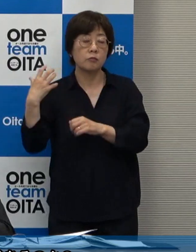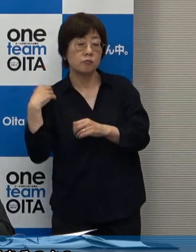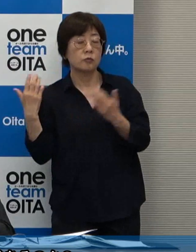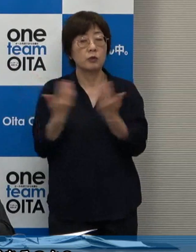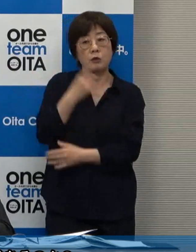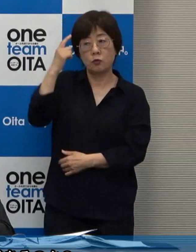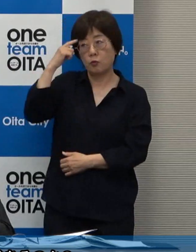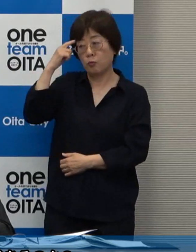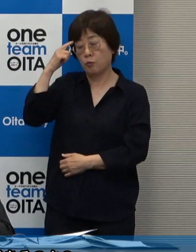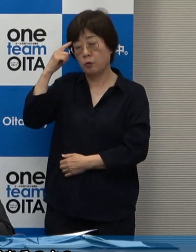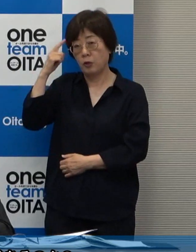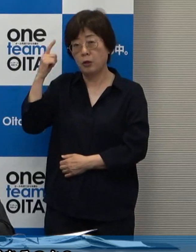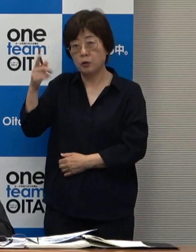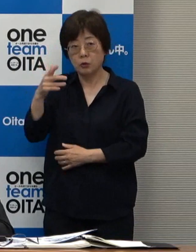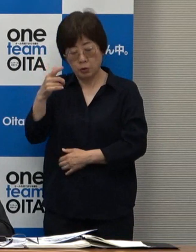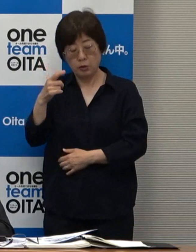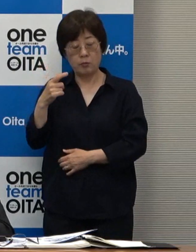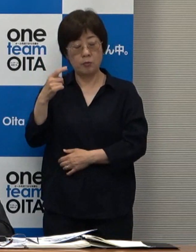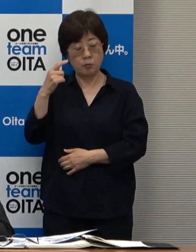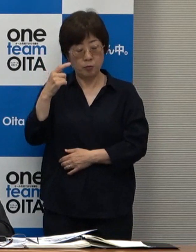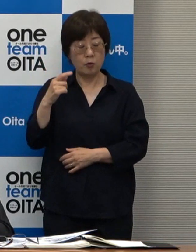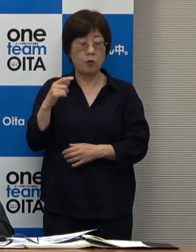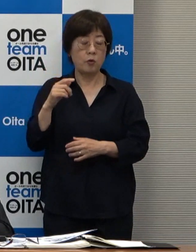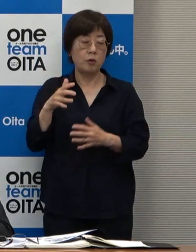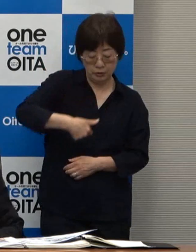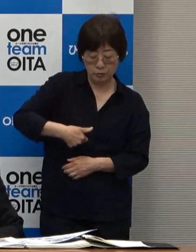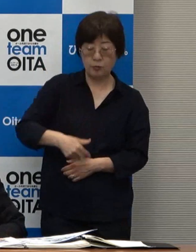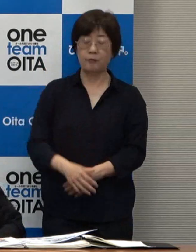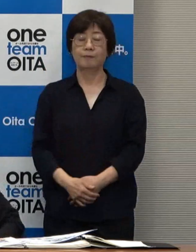点も見込めると私は思っています。